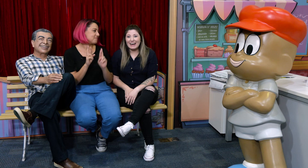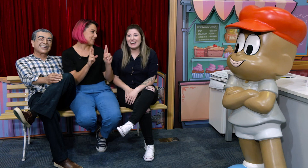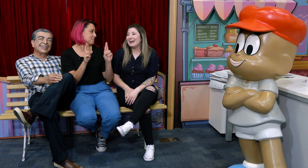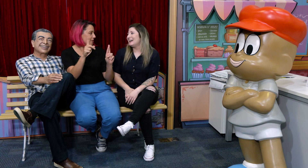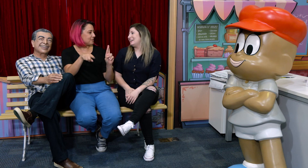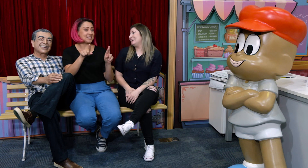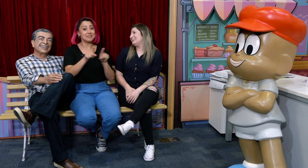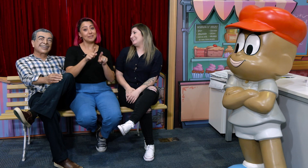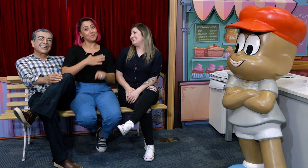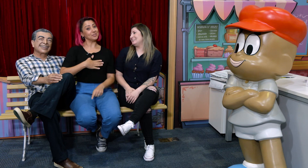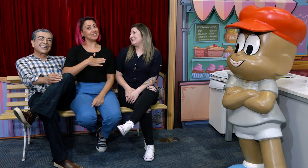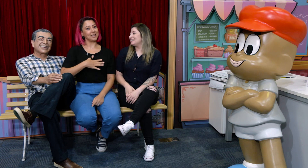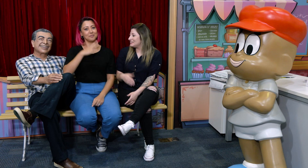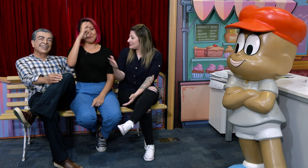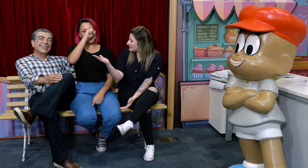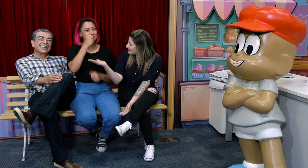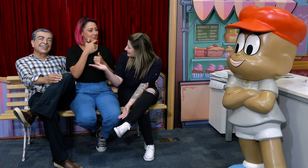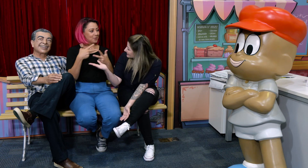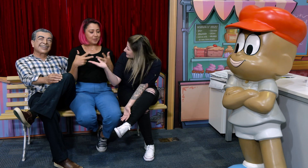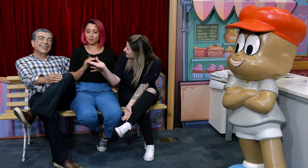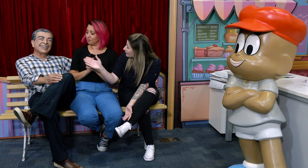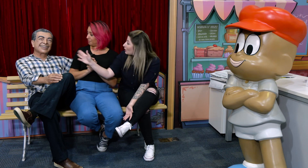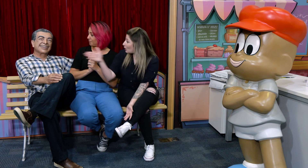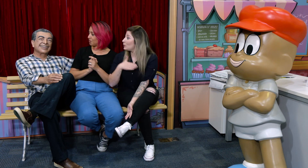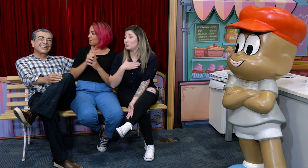muito. Espero que vocês também tenham gostado. Eu aprendi